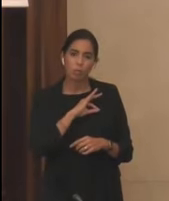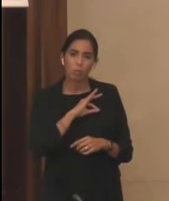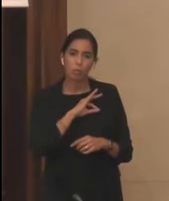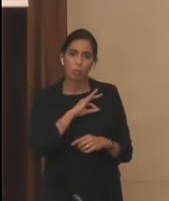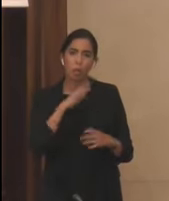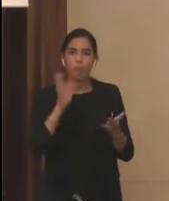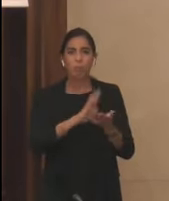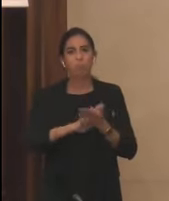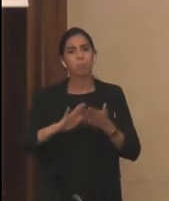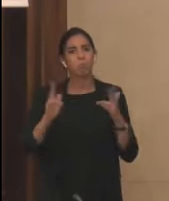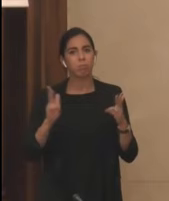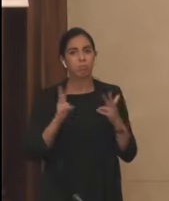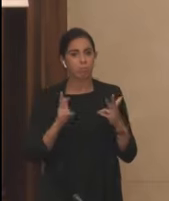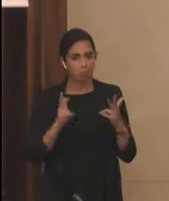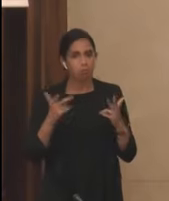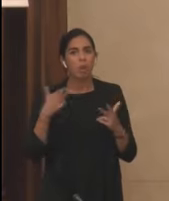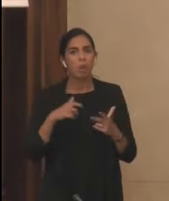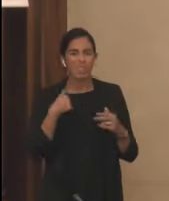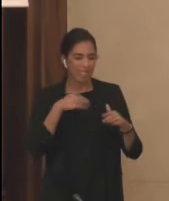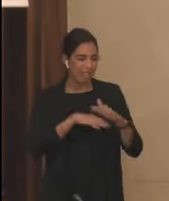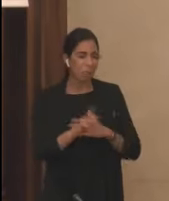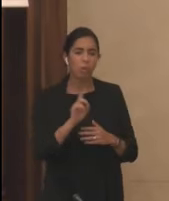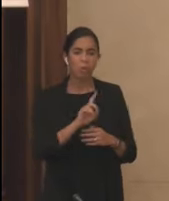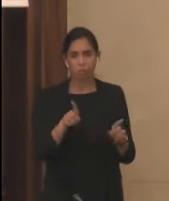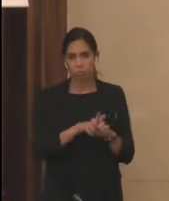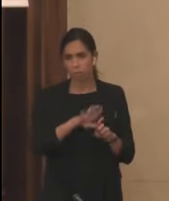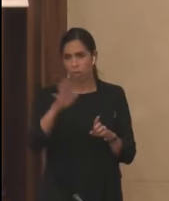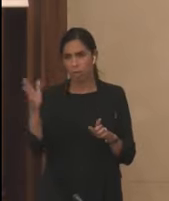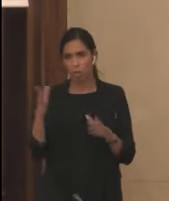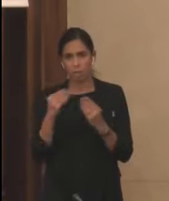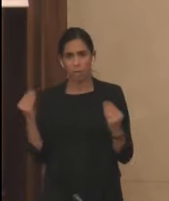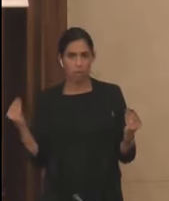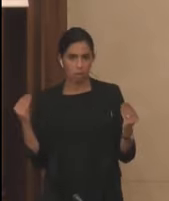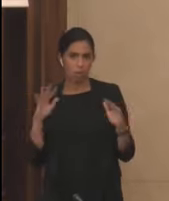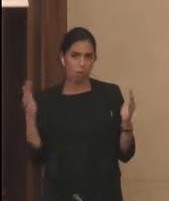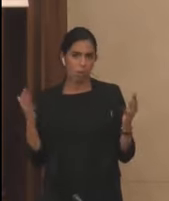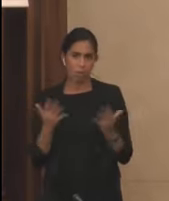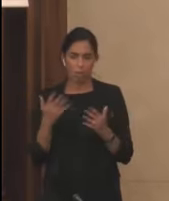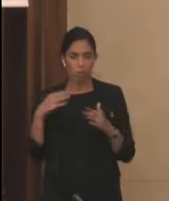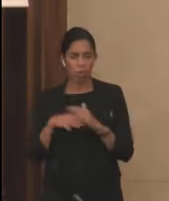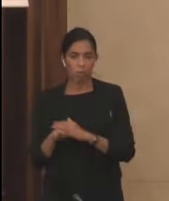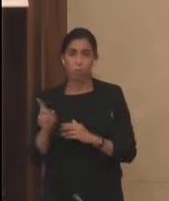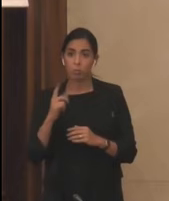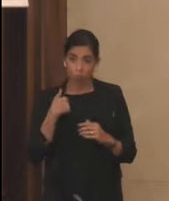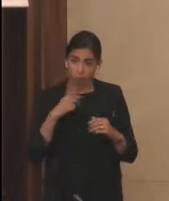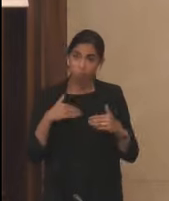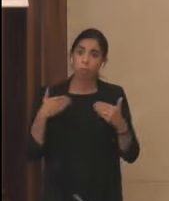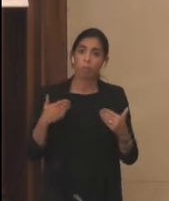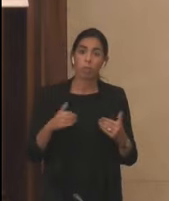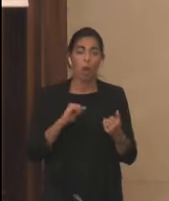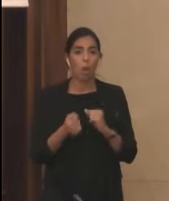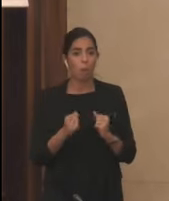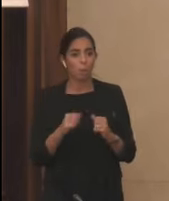Salud de Paraguay dice en la etapa asintomática y en la etapa de síntomas leves, te dice anda a tu casa,